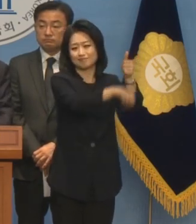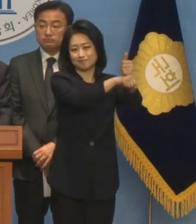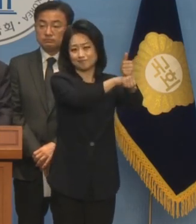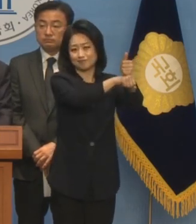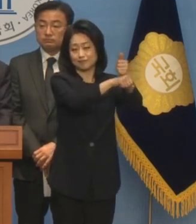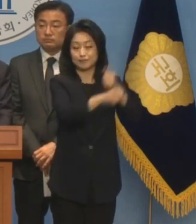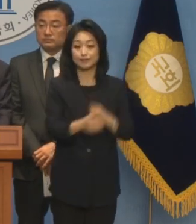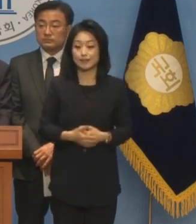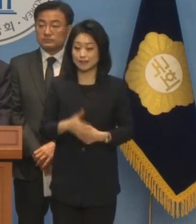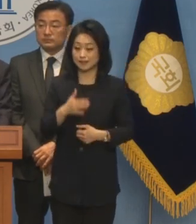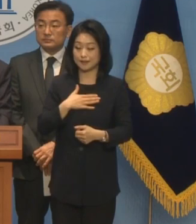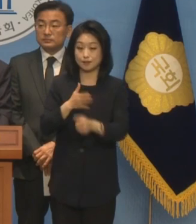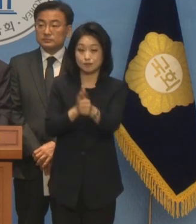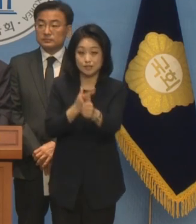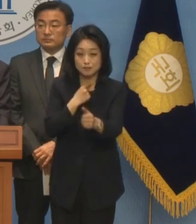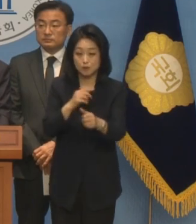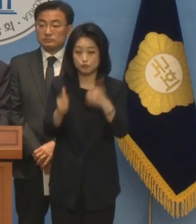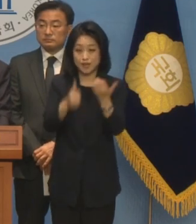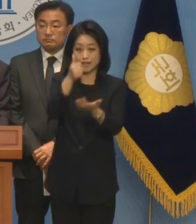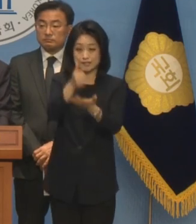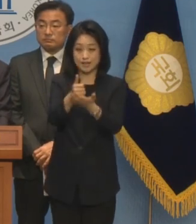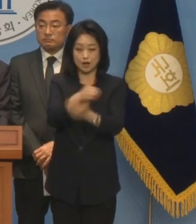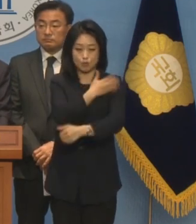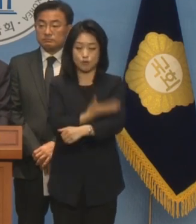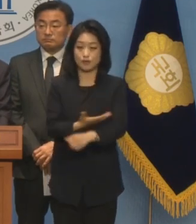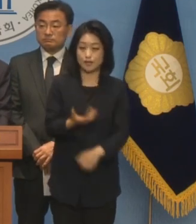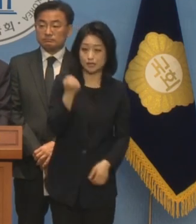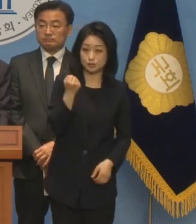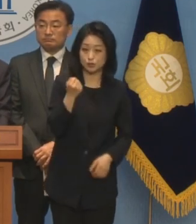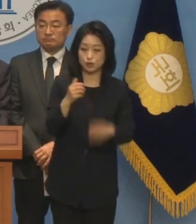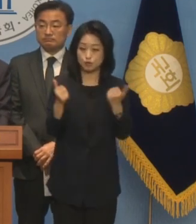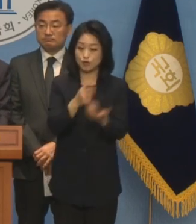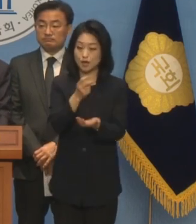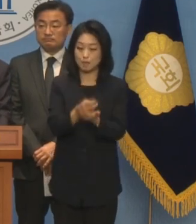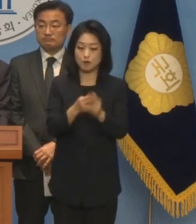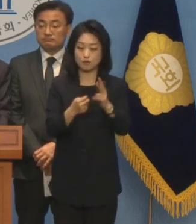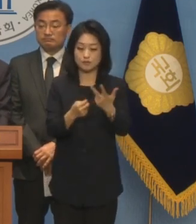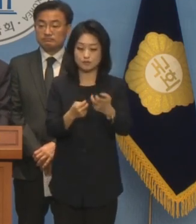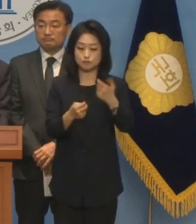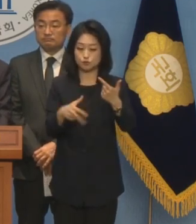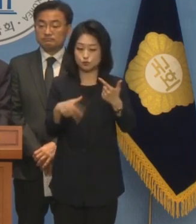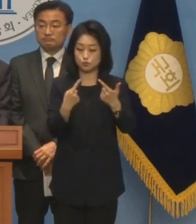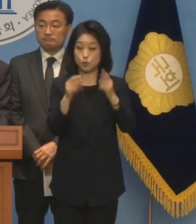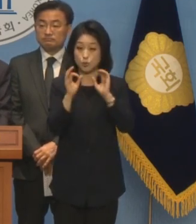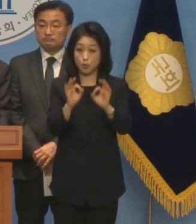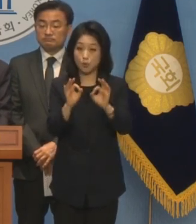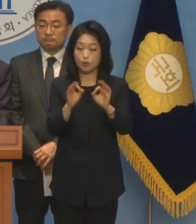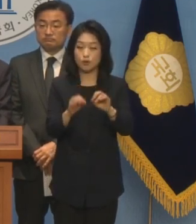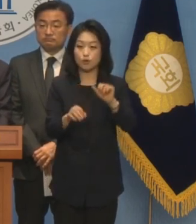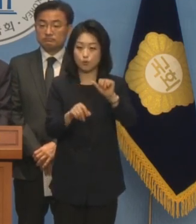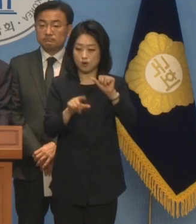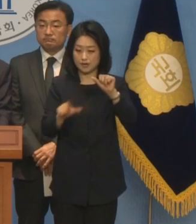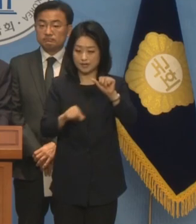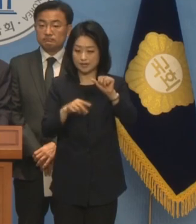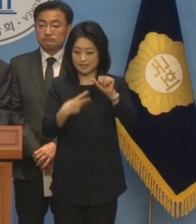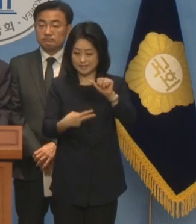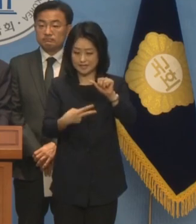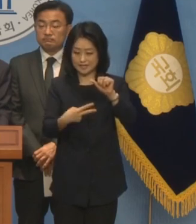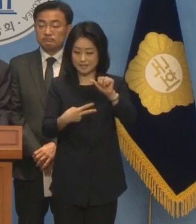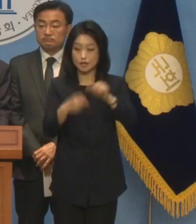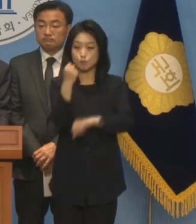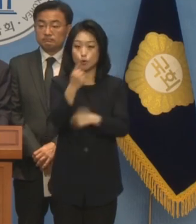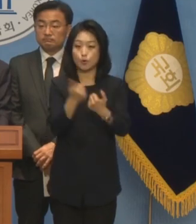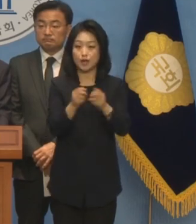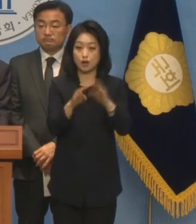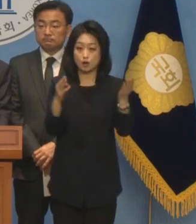국회의장으로서 한을 행하십시오 법 제 76조에 근거하여 5월 2일 보를 열고 최병